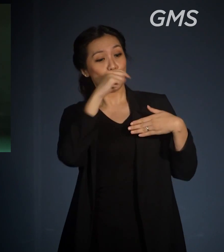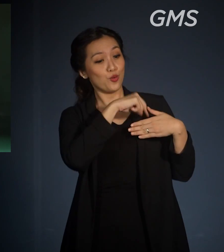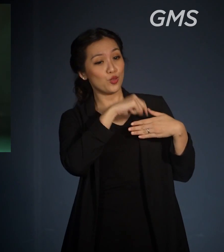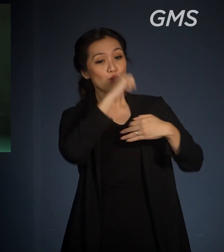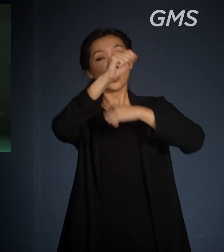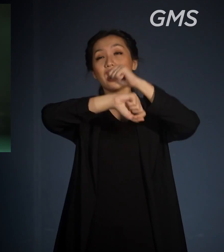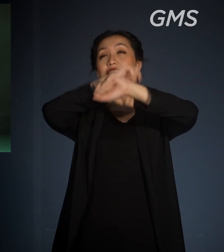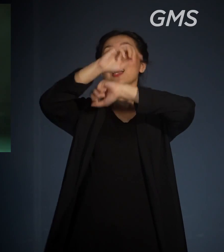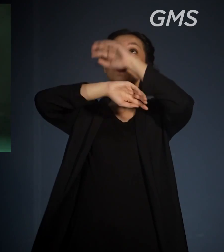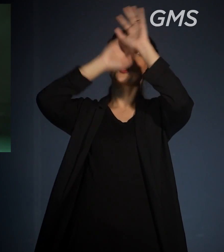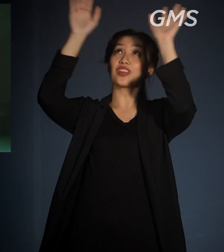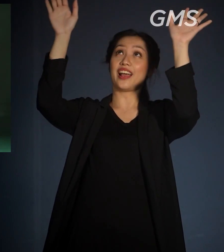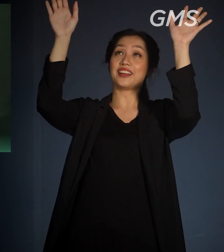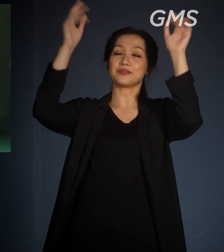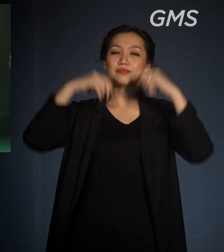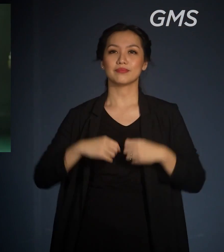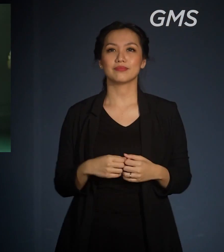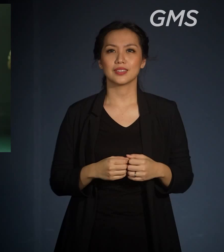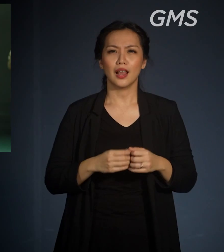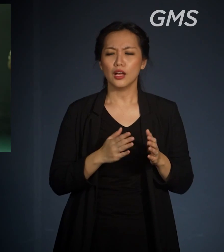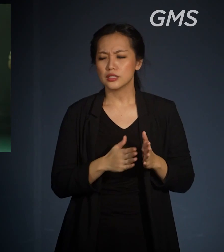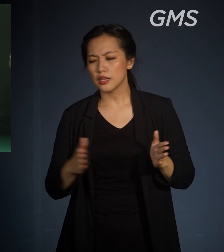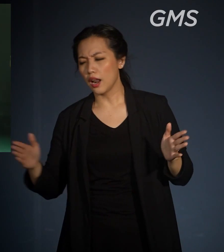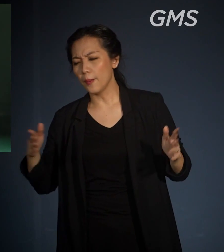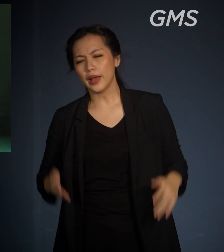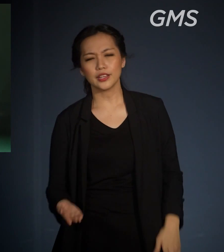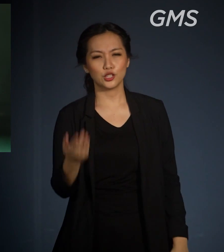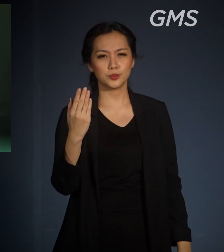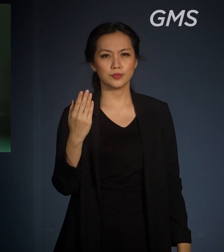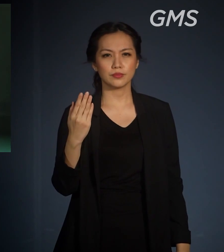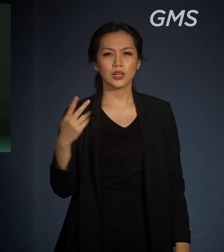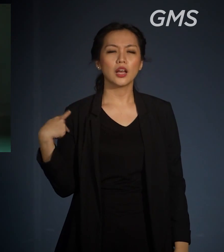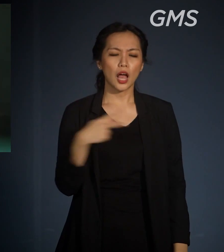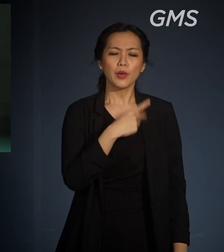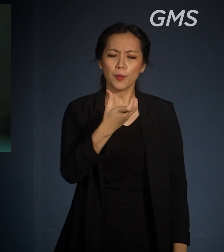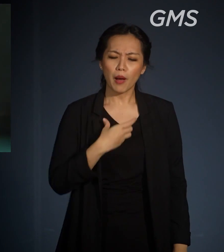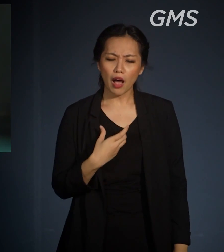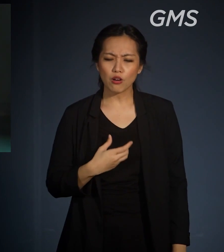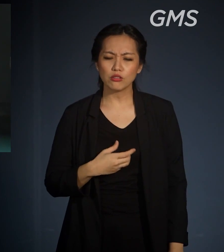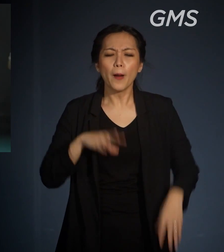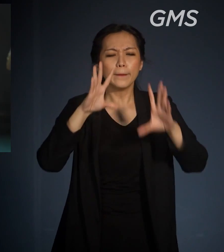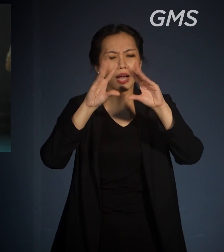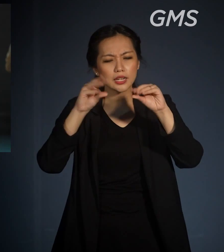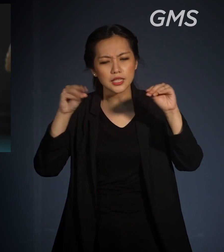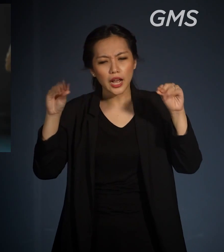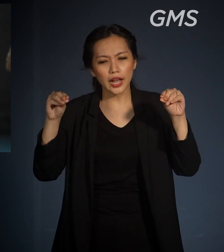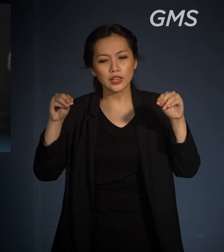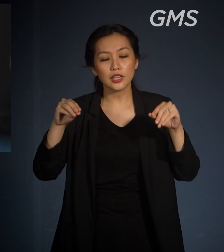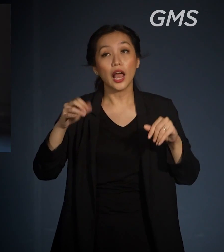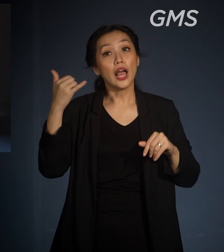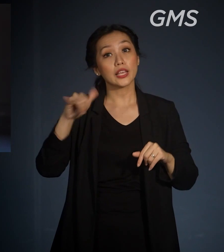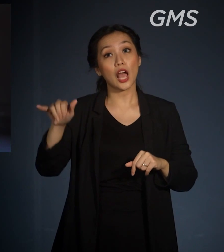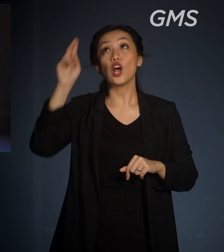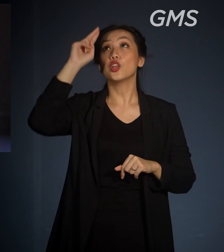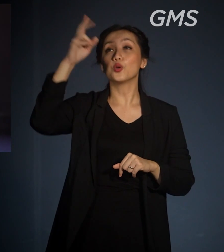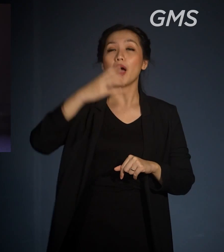kami, selama kami masih bernafas, mengerjakan apapun yang Tuhan percayakan dalam hidup kami mau